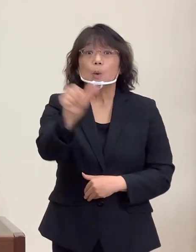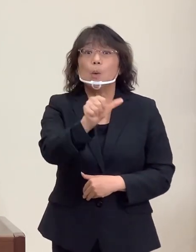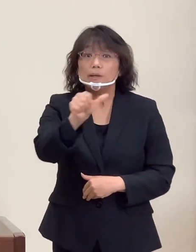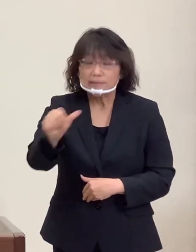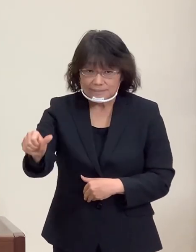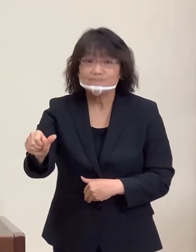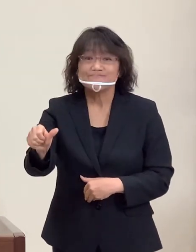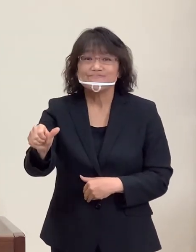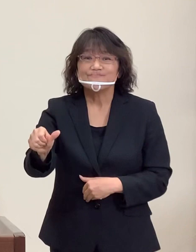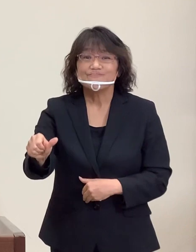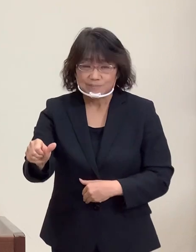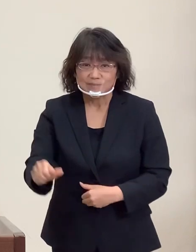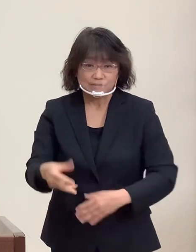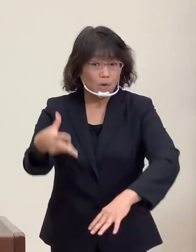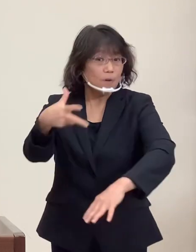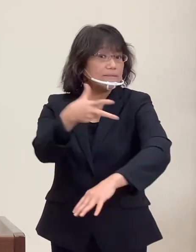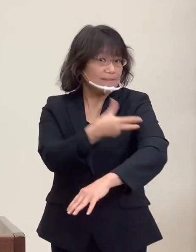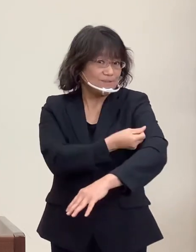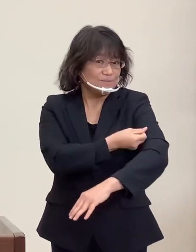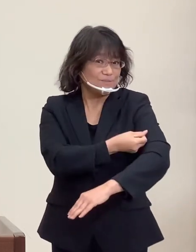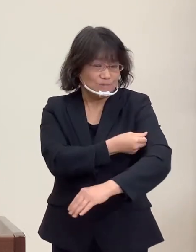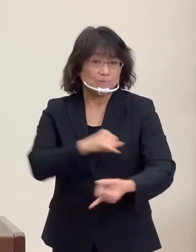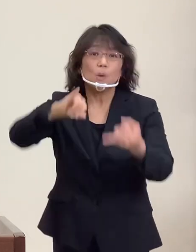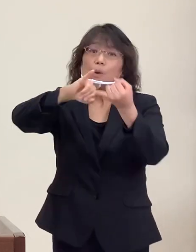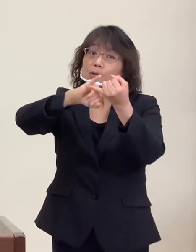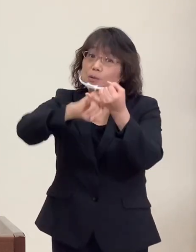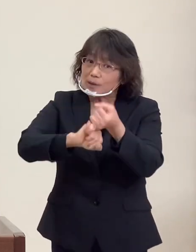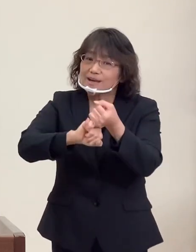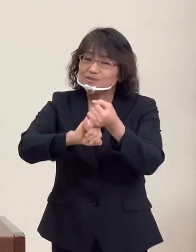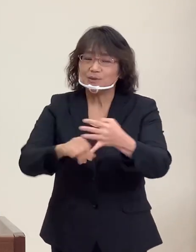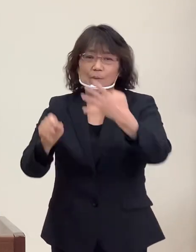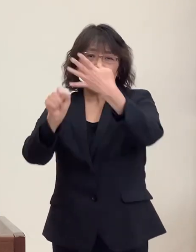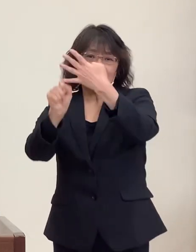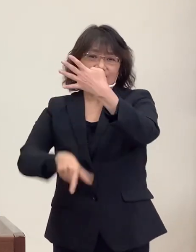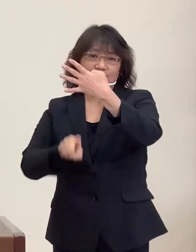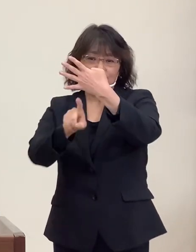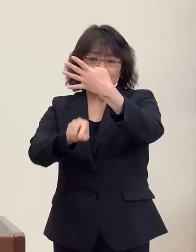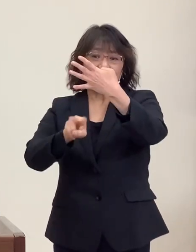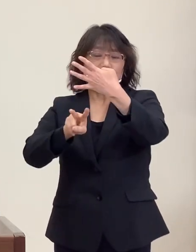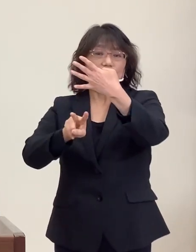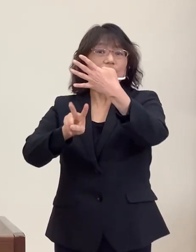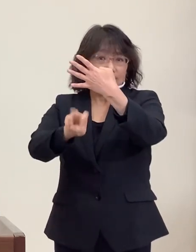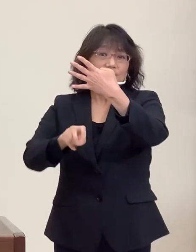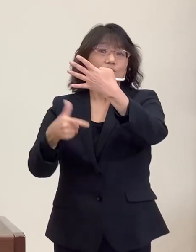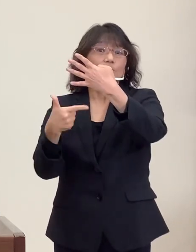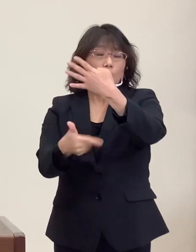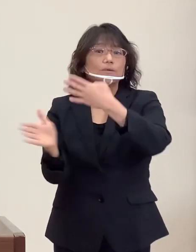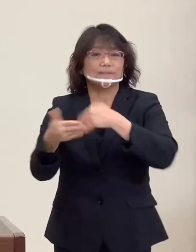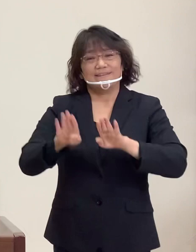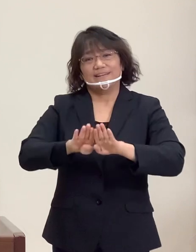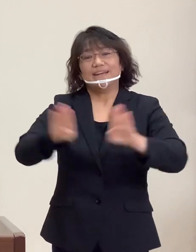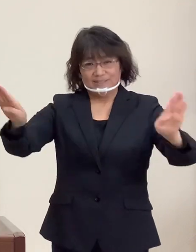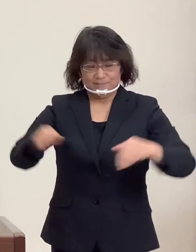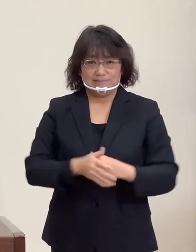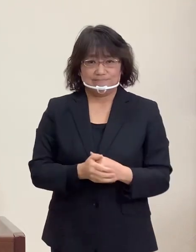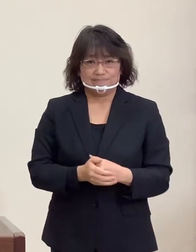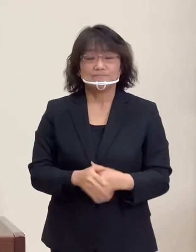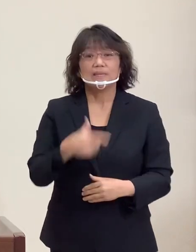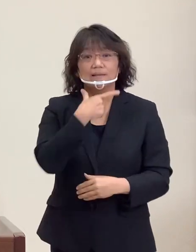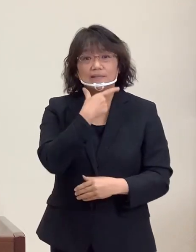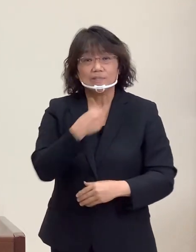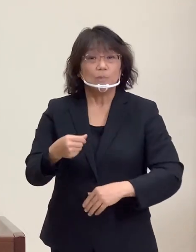方のワクチン接種の受付を4月26日から開始しますが希望する全ての方が